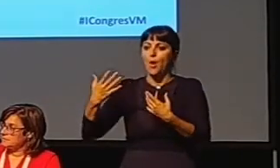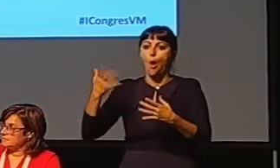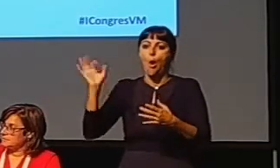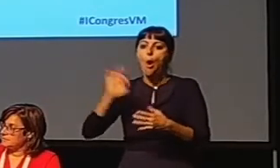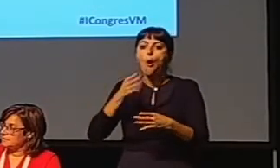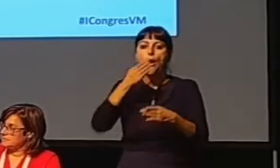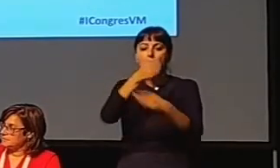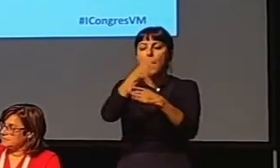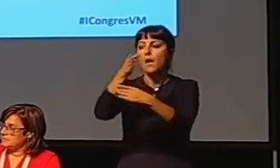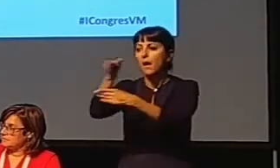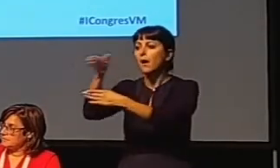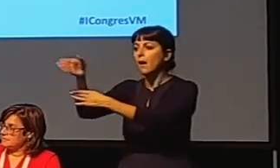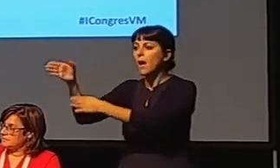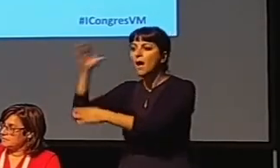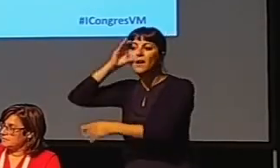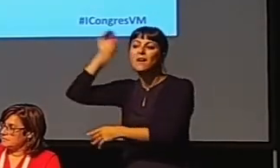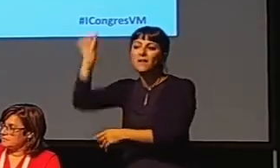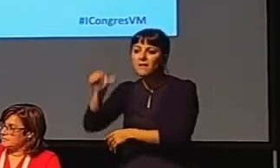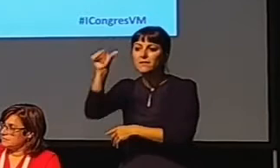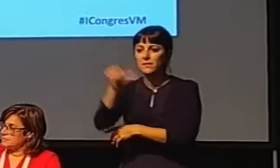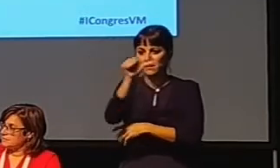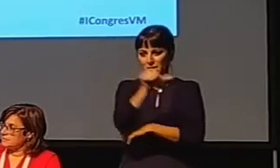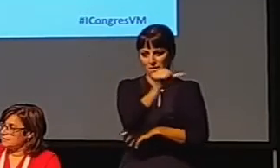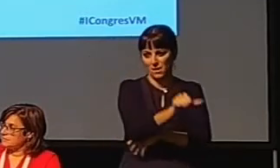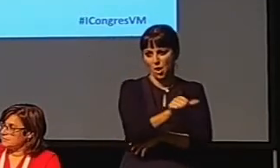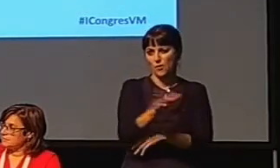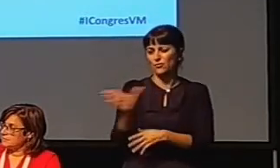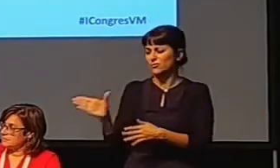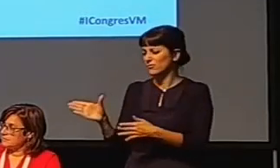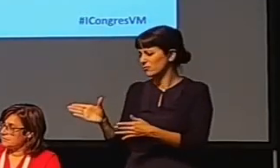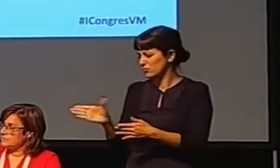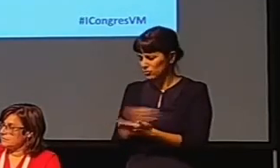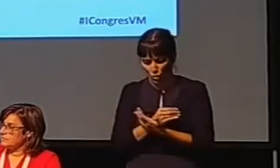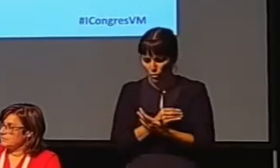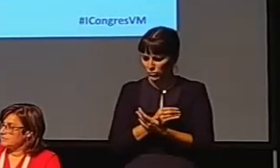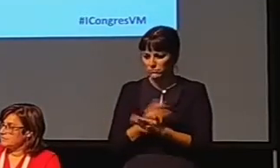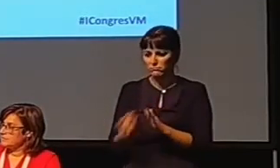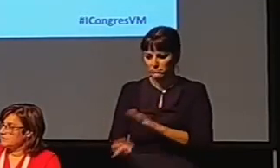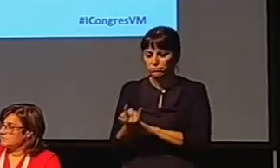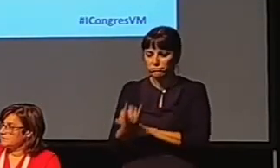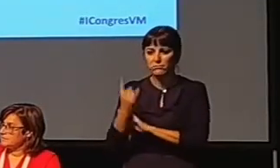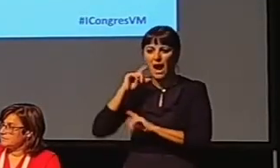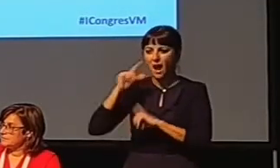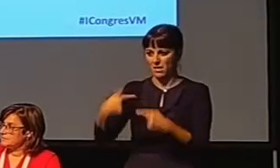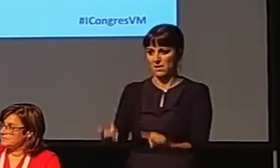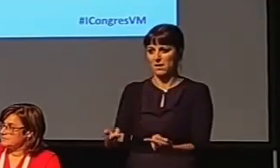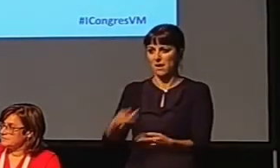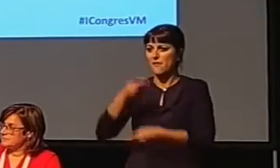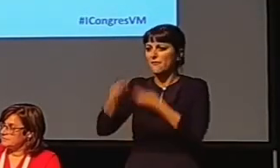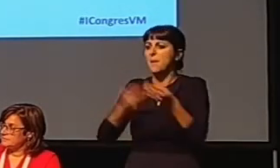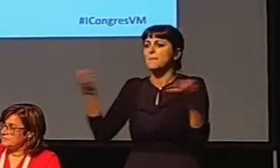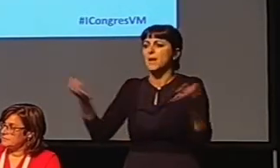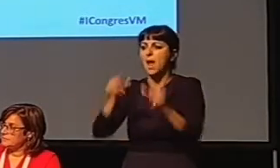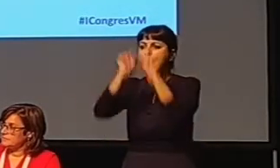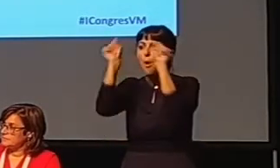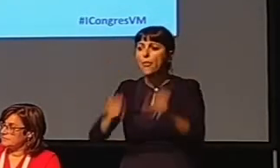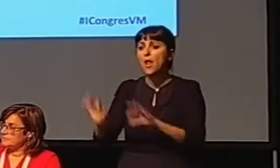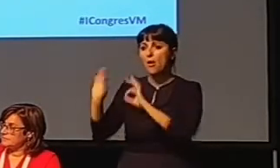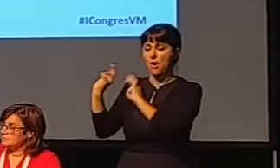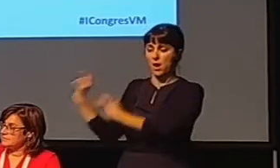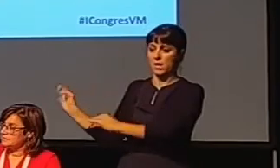i escoltar de forma activa tot el que estem plantejant. És com, què estem fent? Aquest és el nostre model. Què podem